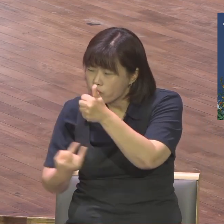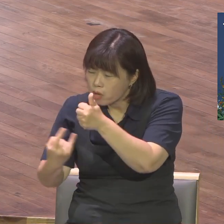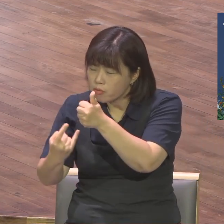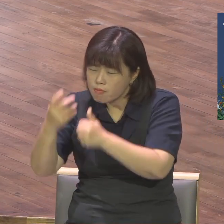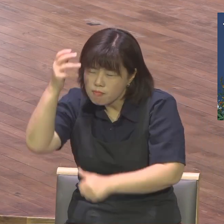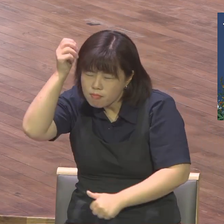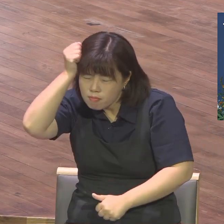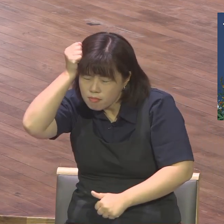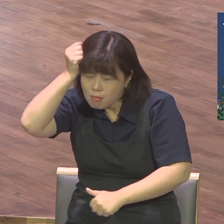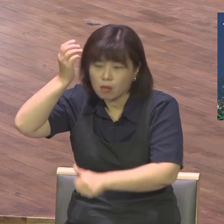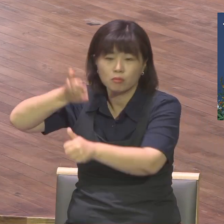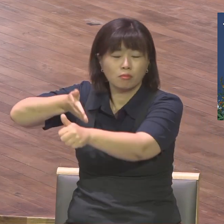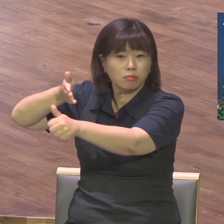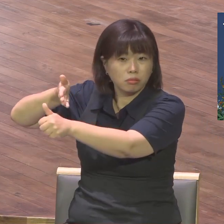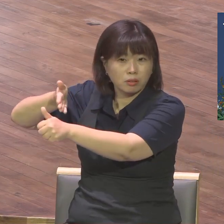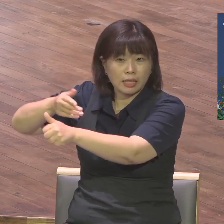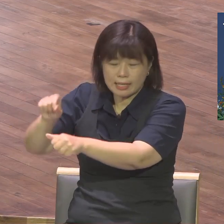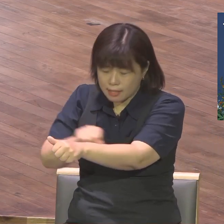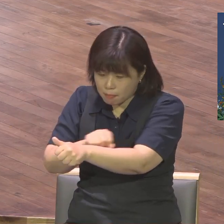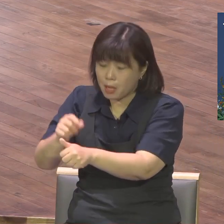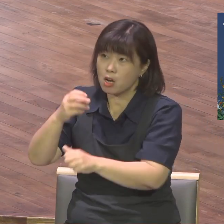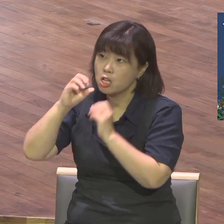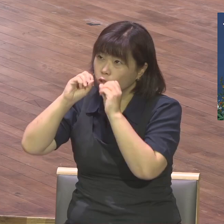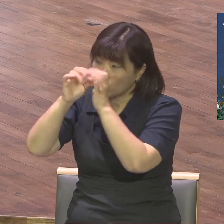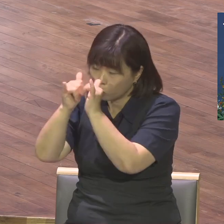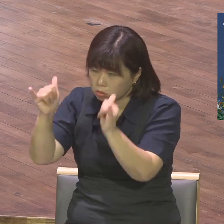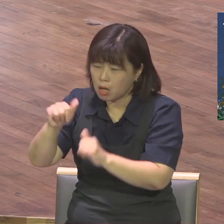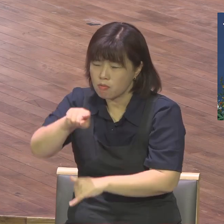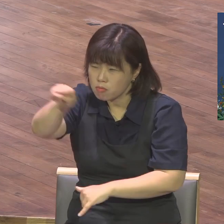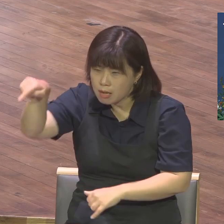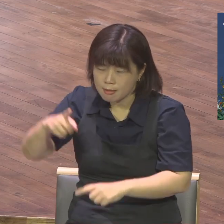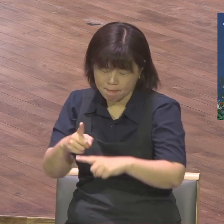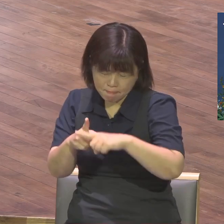거기 중직자들 특별히 개혁자들 목숨 걸어야 돼요.